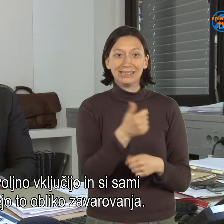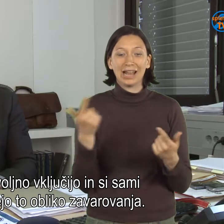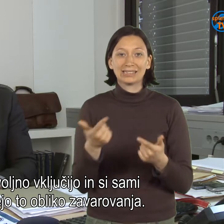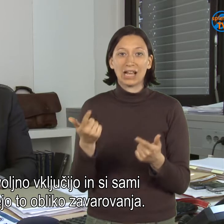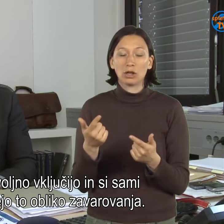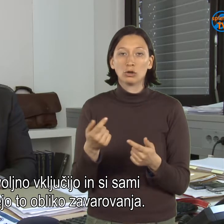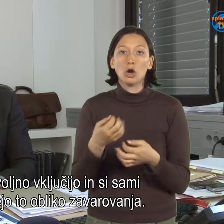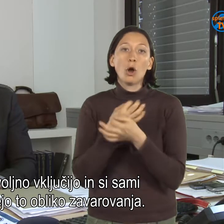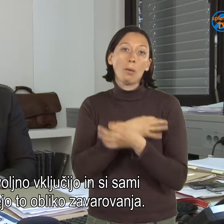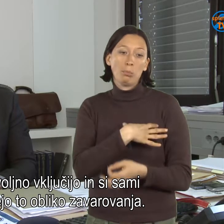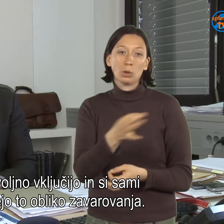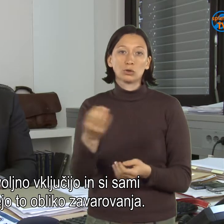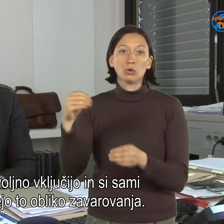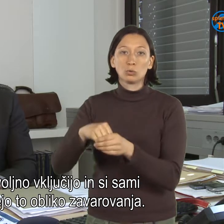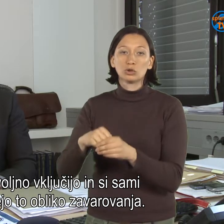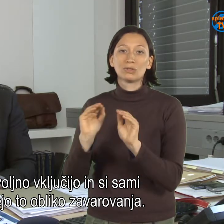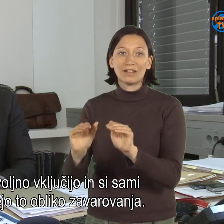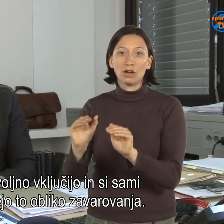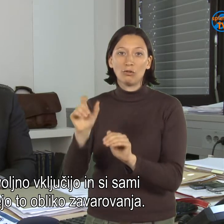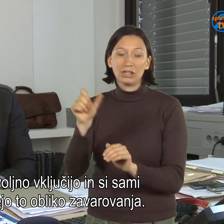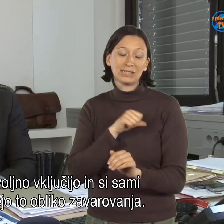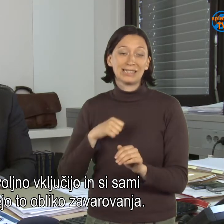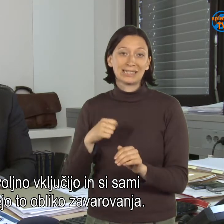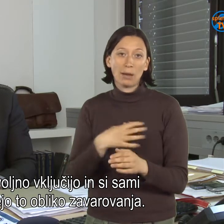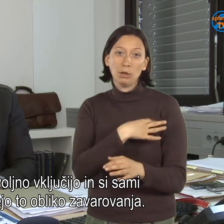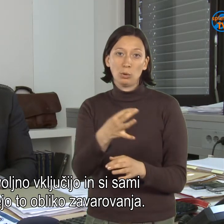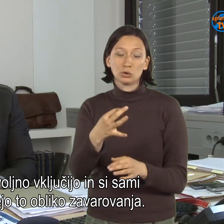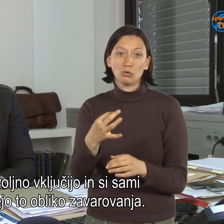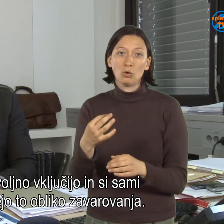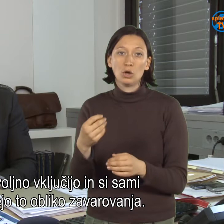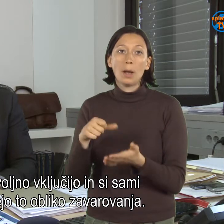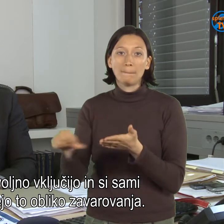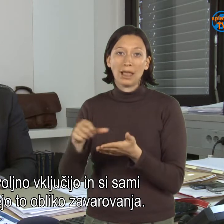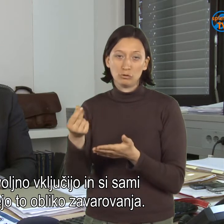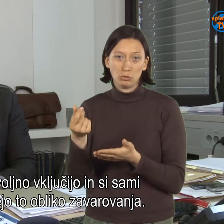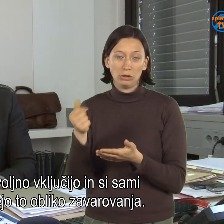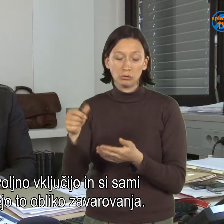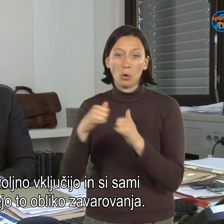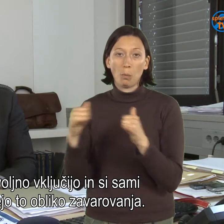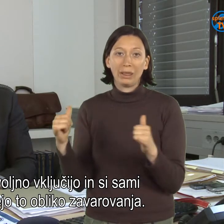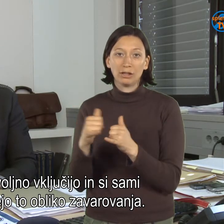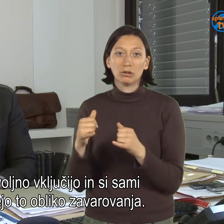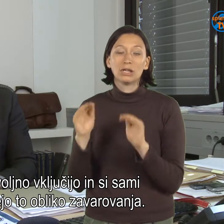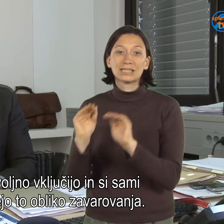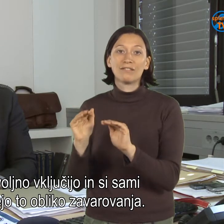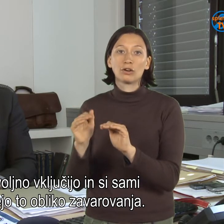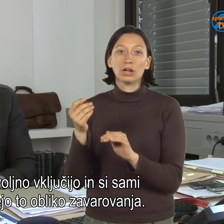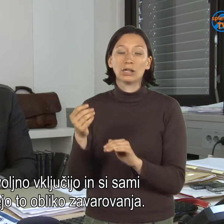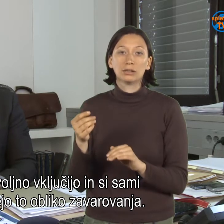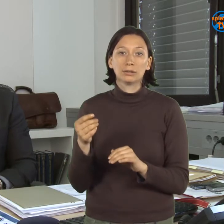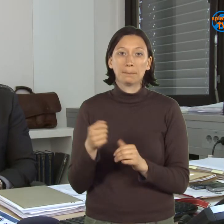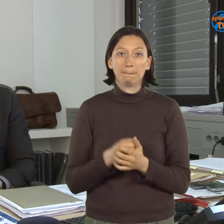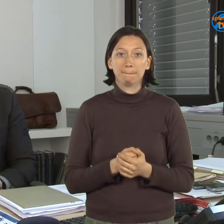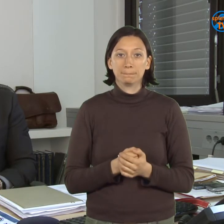se lahko prostovoljno vključijo v zavarovanje in si sami prostovoljno vplačujejo v to obliko zavarovanja